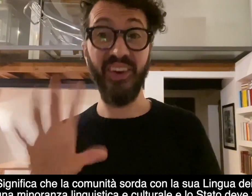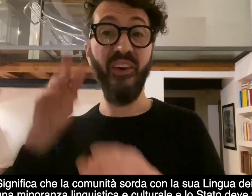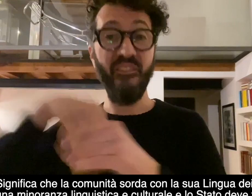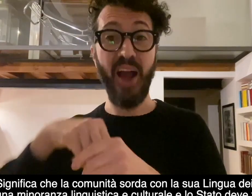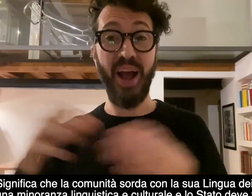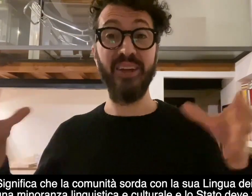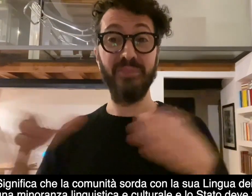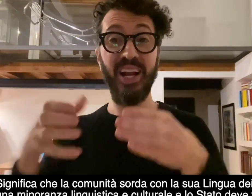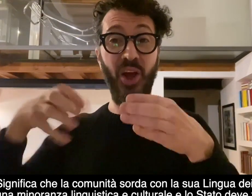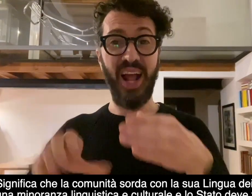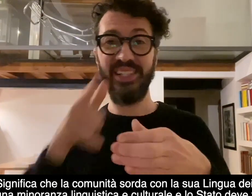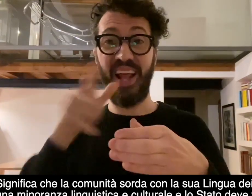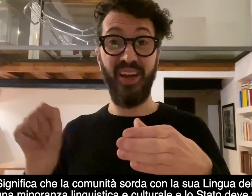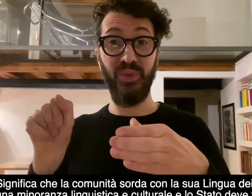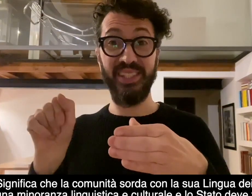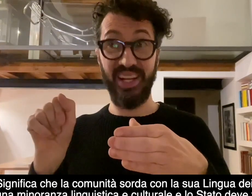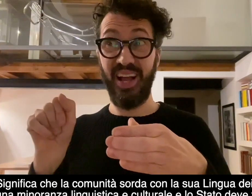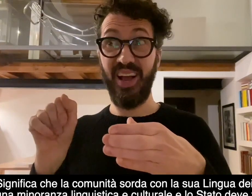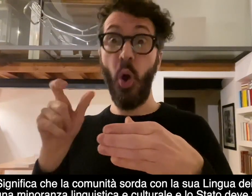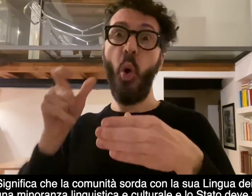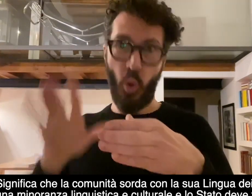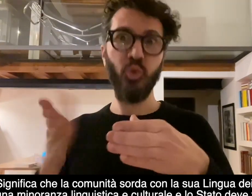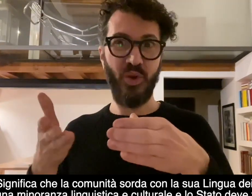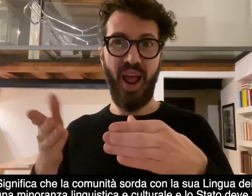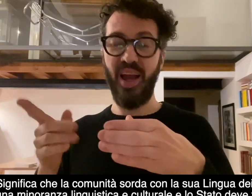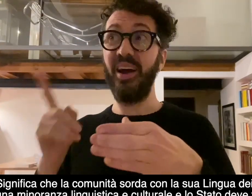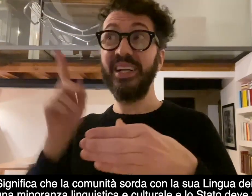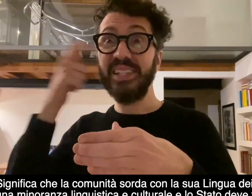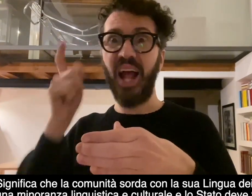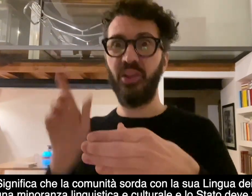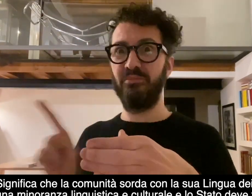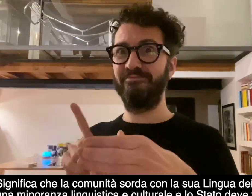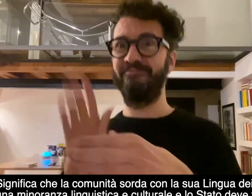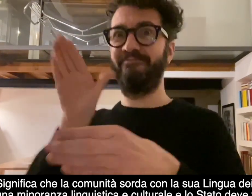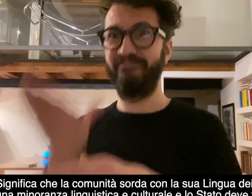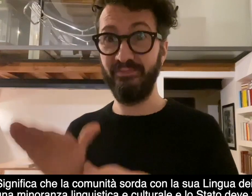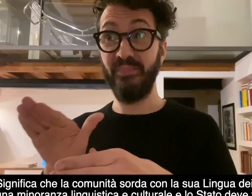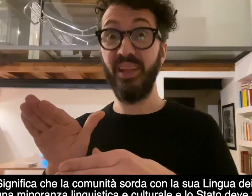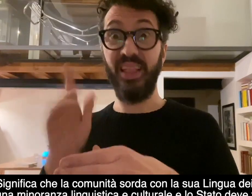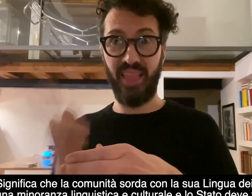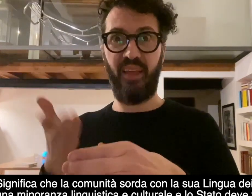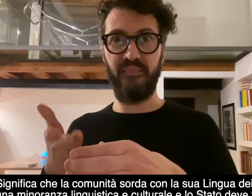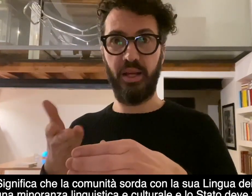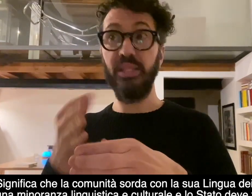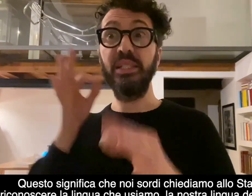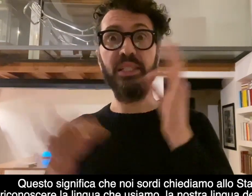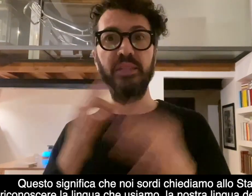comunità sorda con la sua lingua dei segni è una minoranza linguistica e culturale e lo stato